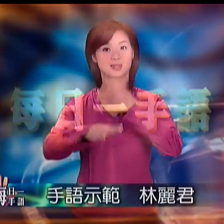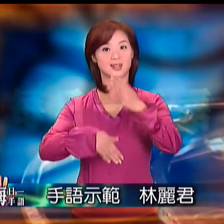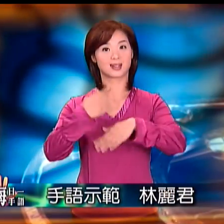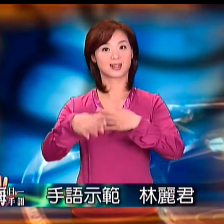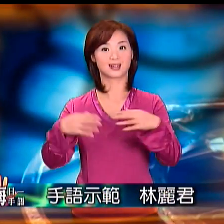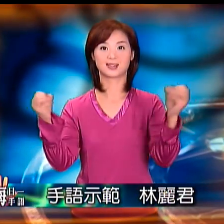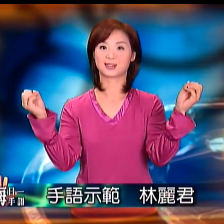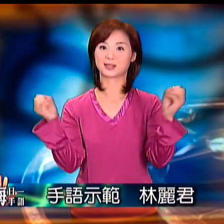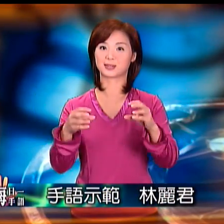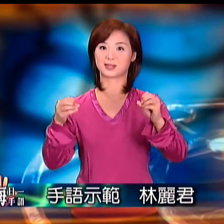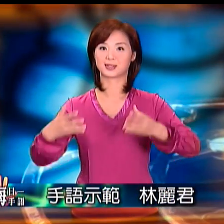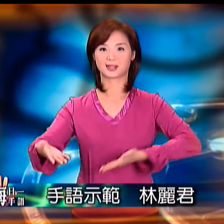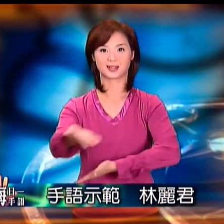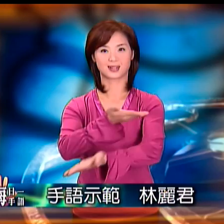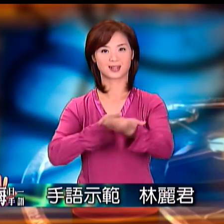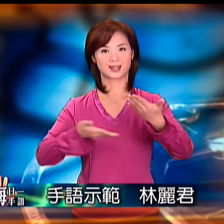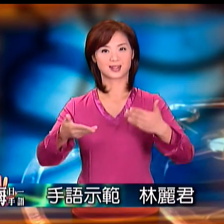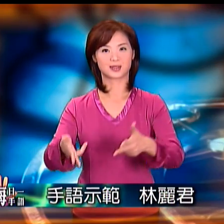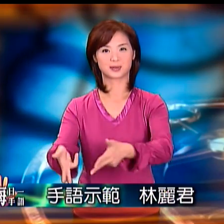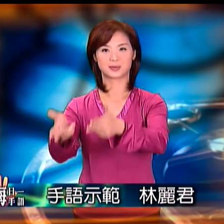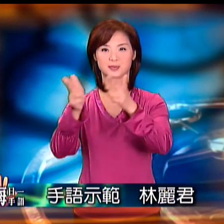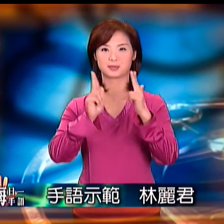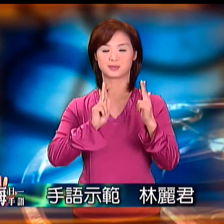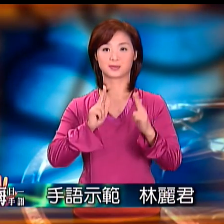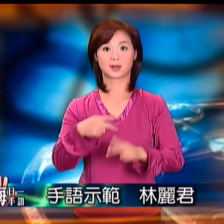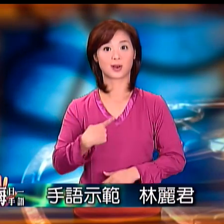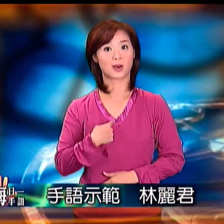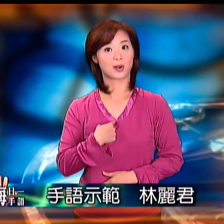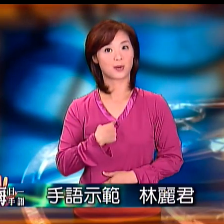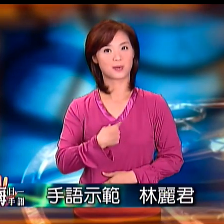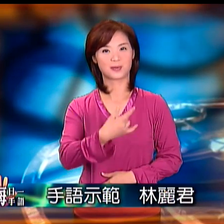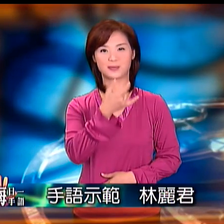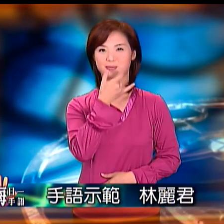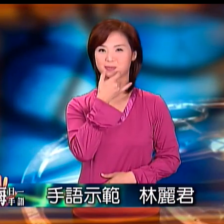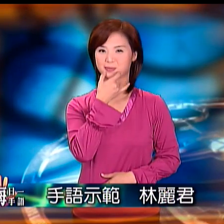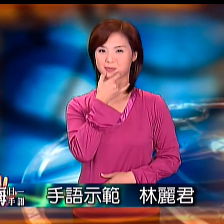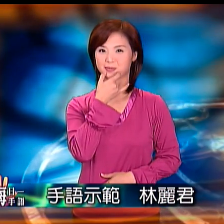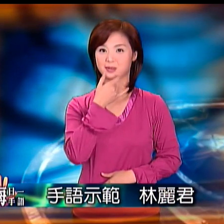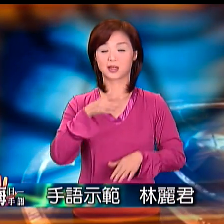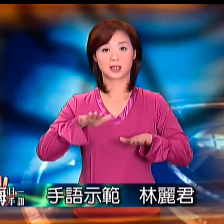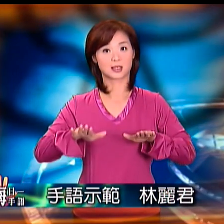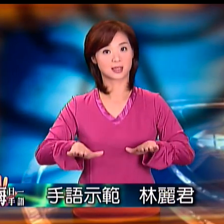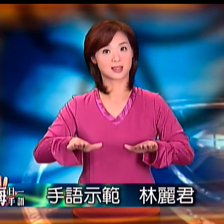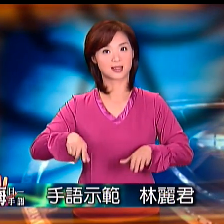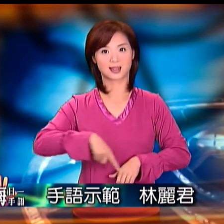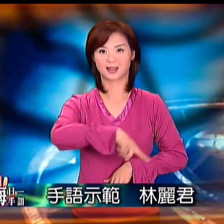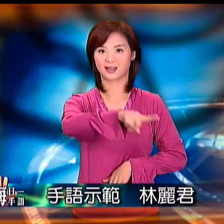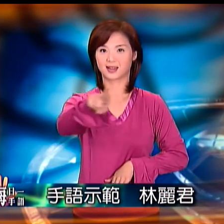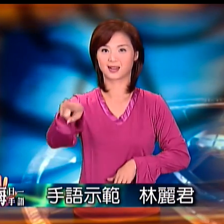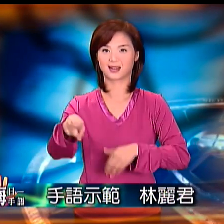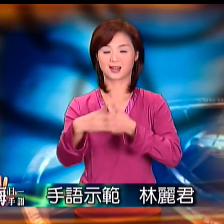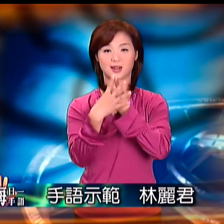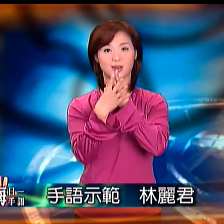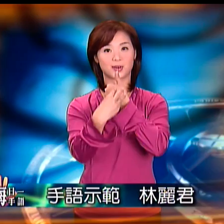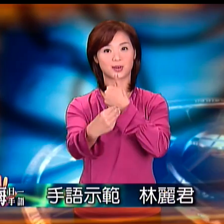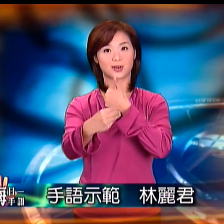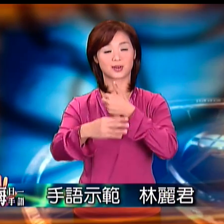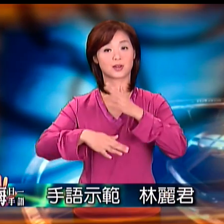动动双手，搭起无声的桥梁。我是林丽君，今天我们要来学跟房子